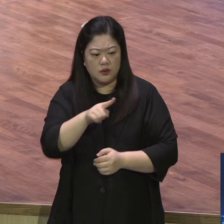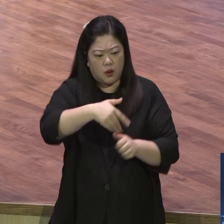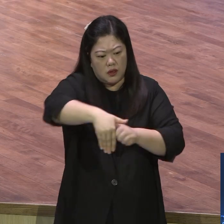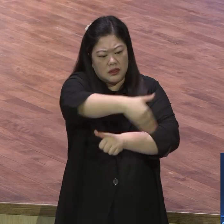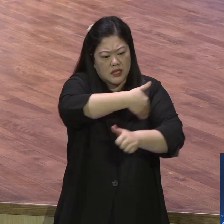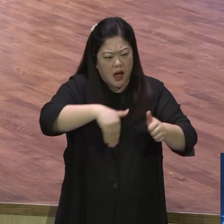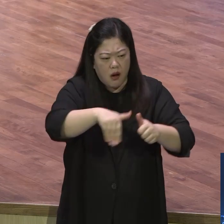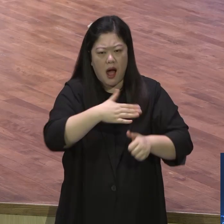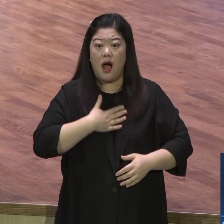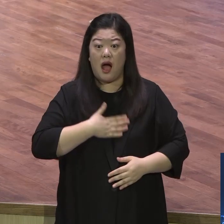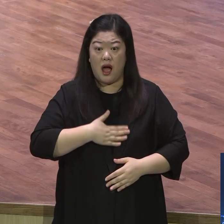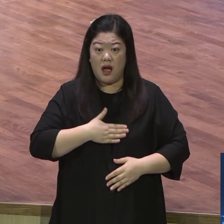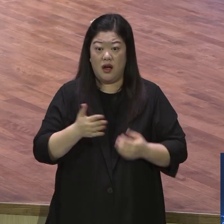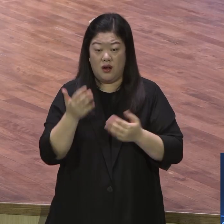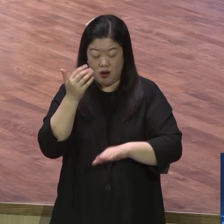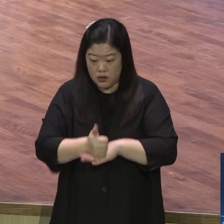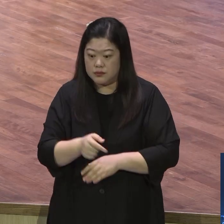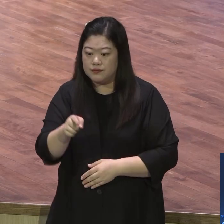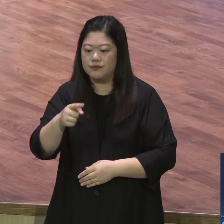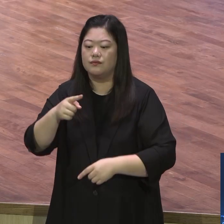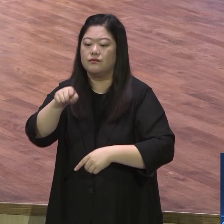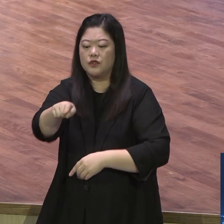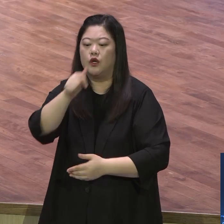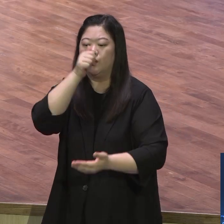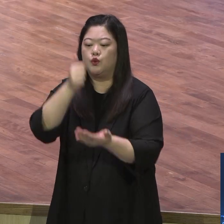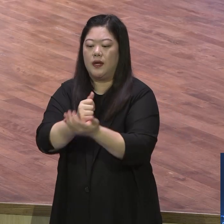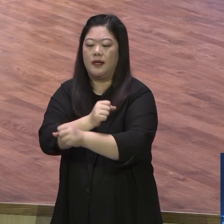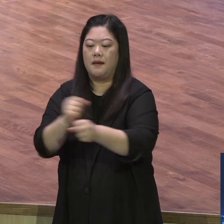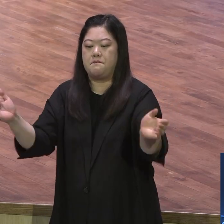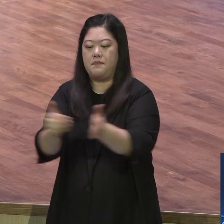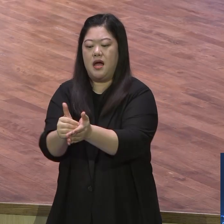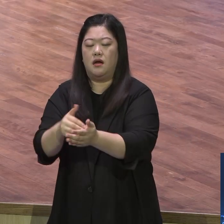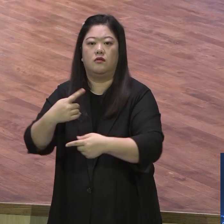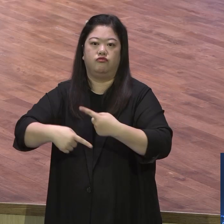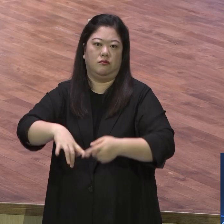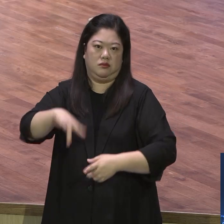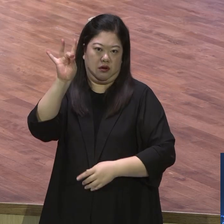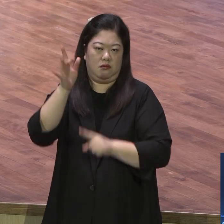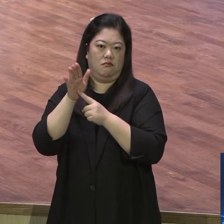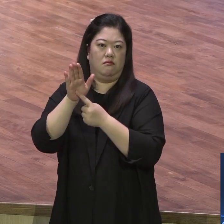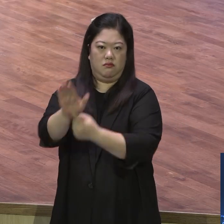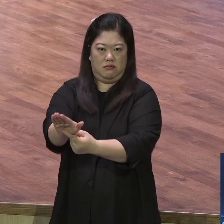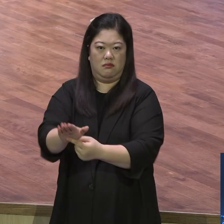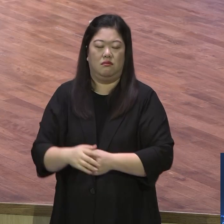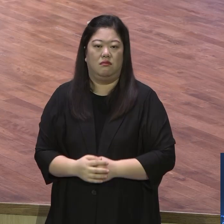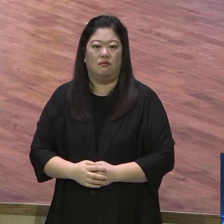너 죄의 삶을 받았느냐라고 먼저 말씀하신 거예요 죄의 삶